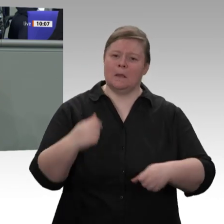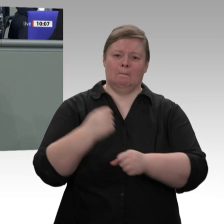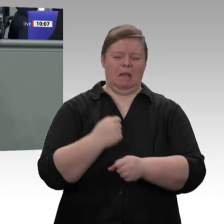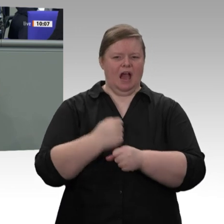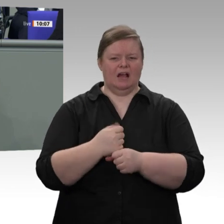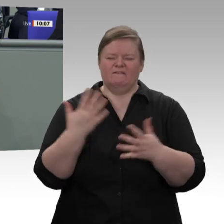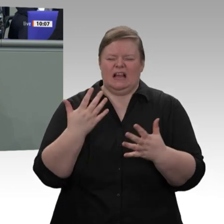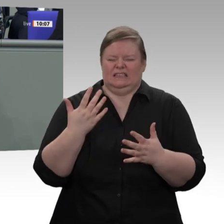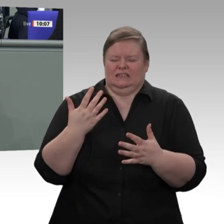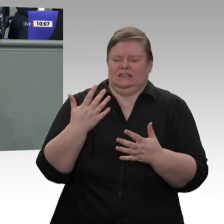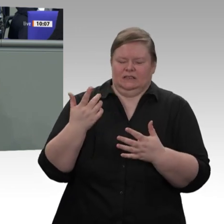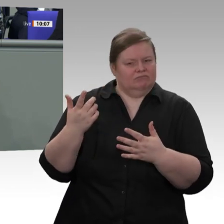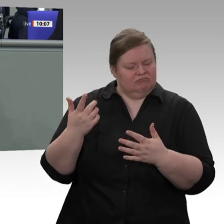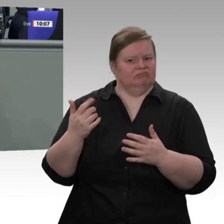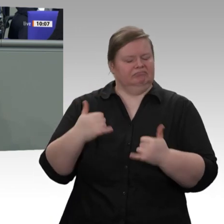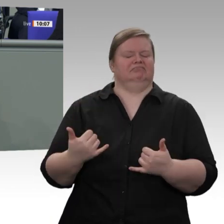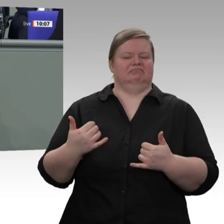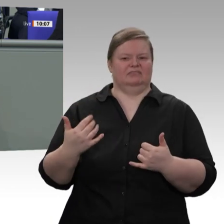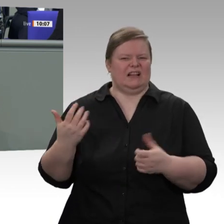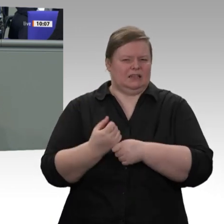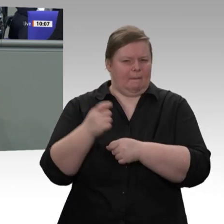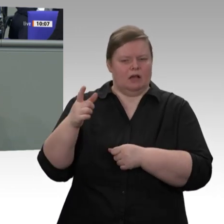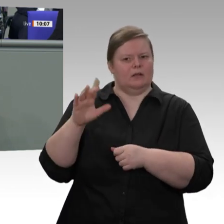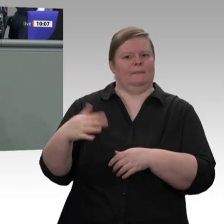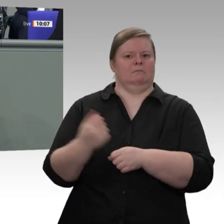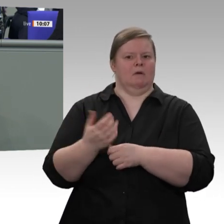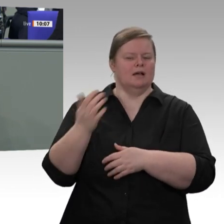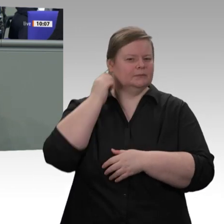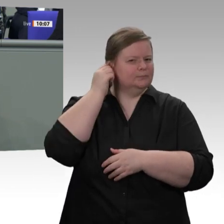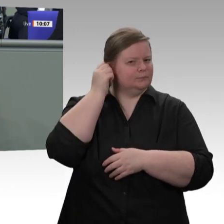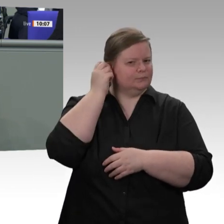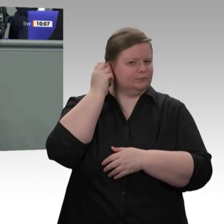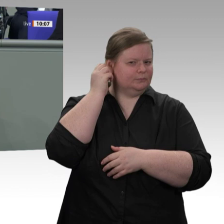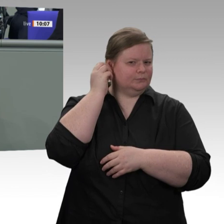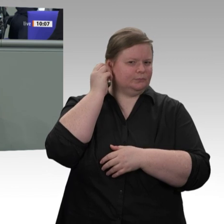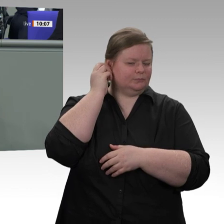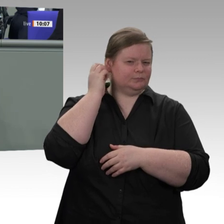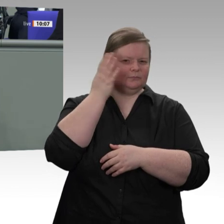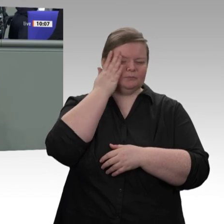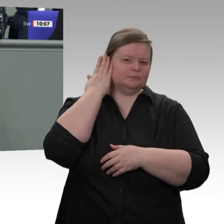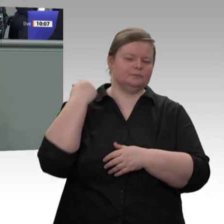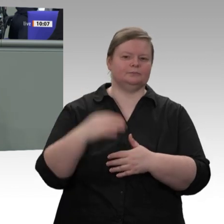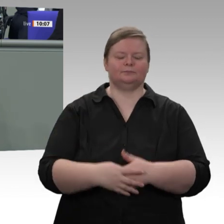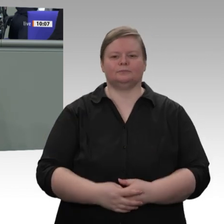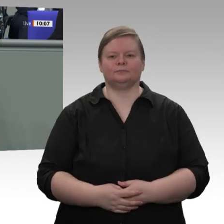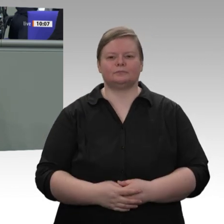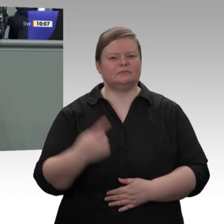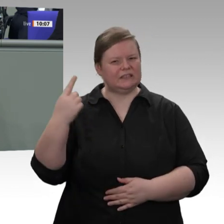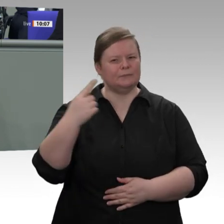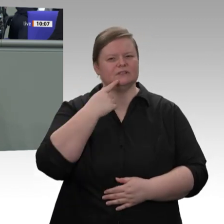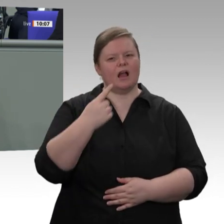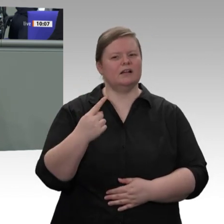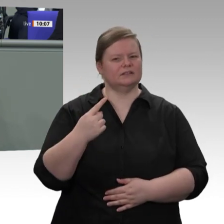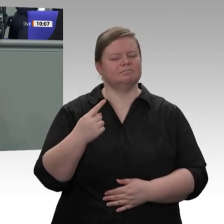Länder. Diese krankhafte Übersteigerung, das ist gerade das Wahnhafte. Der geistig gesunde Mensch reagiert